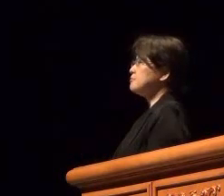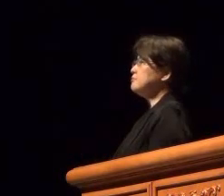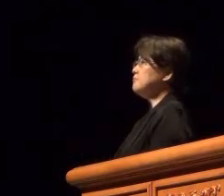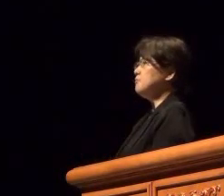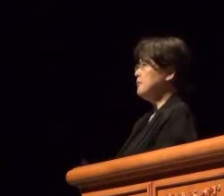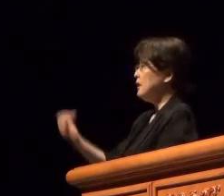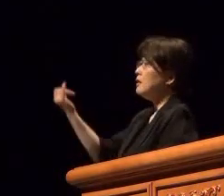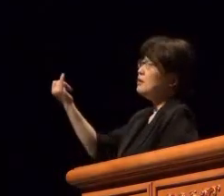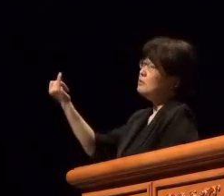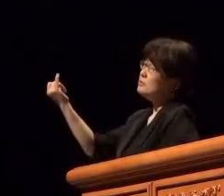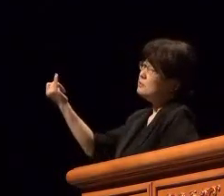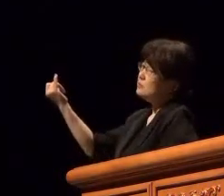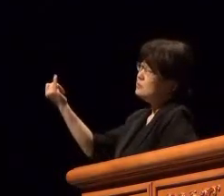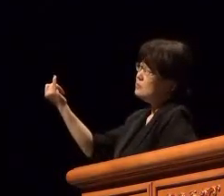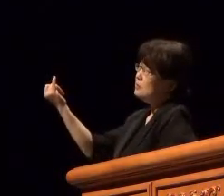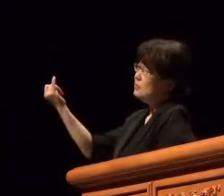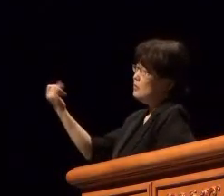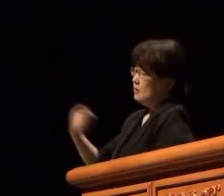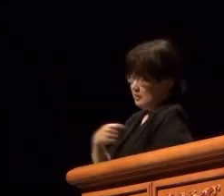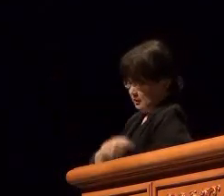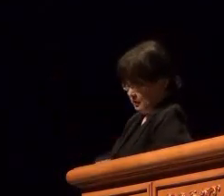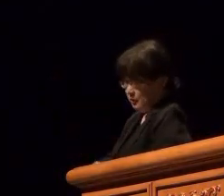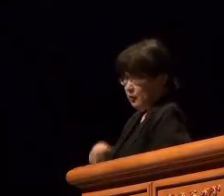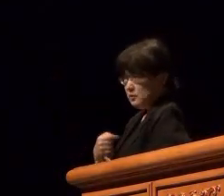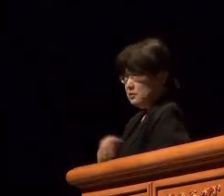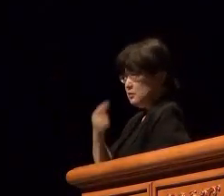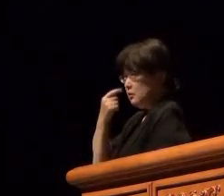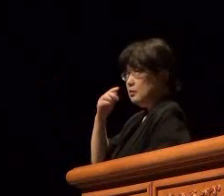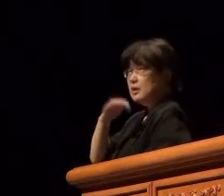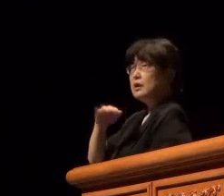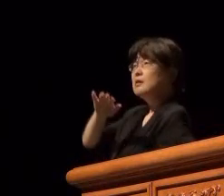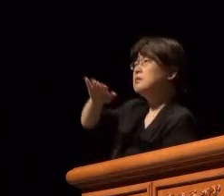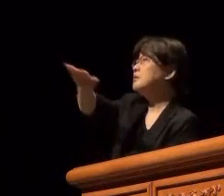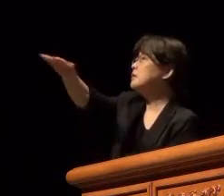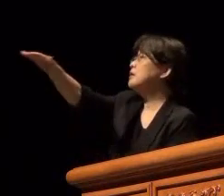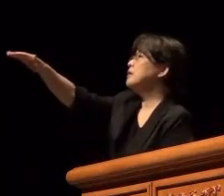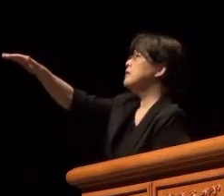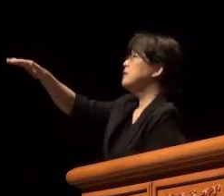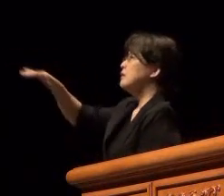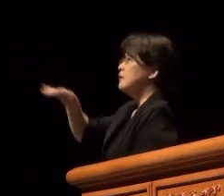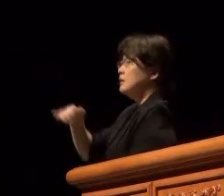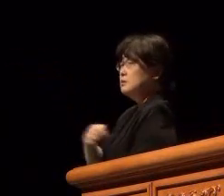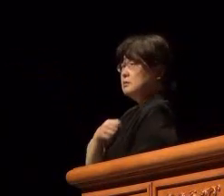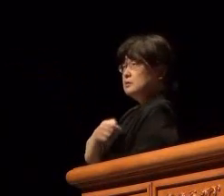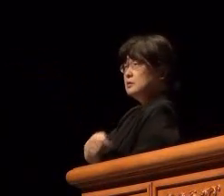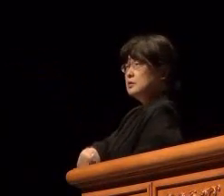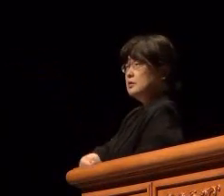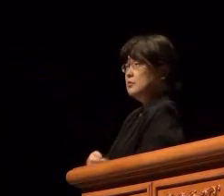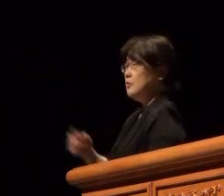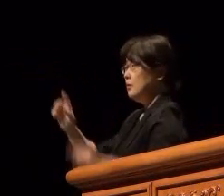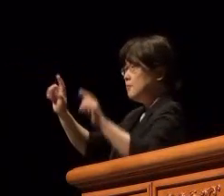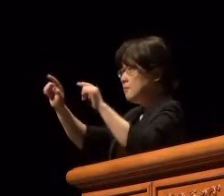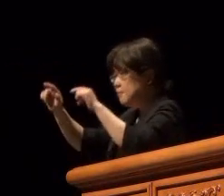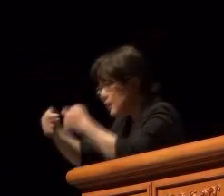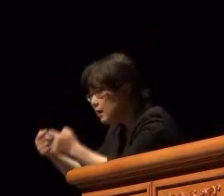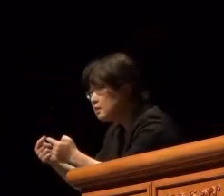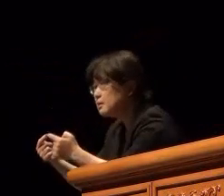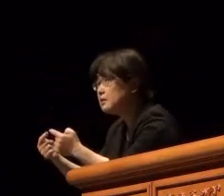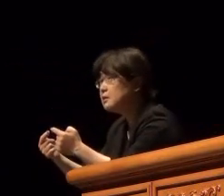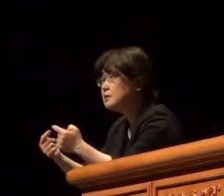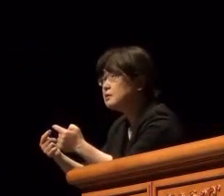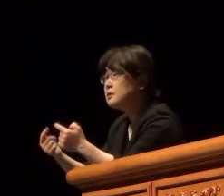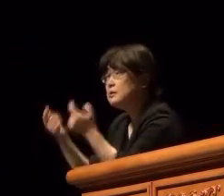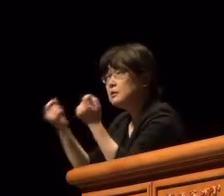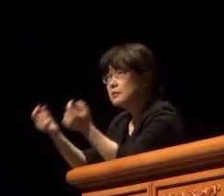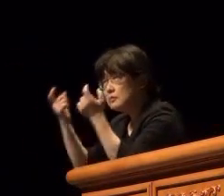彼女の思いと私たち今日ここにおられる方々の思いは一つのはずです。この